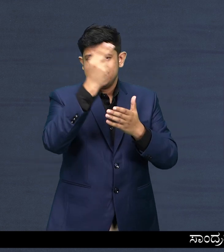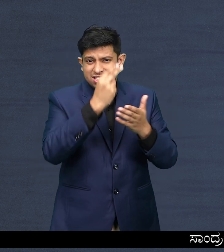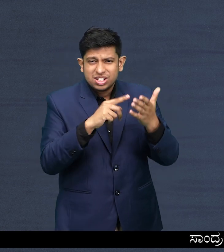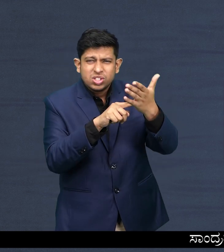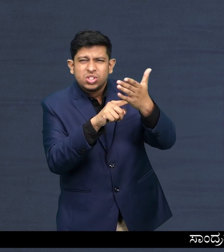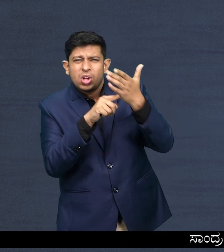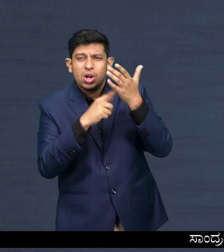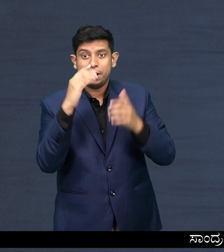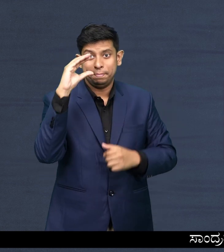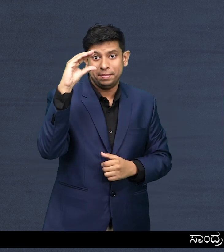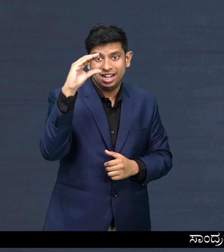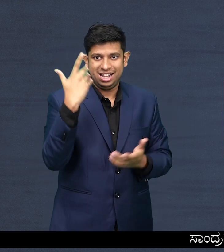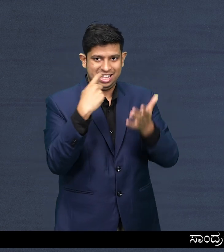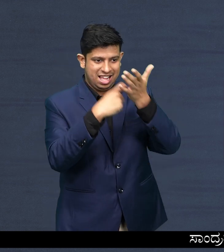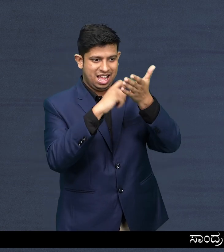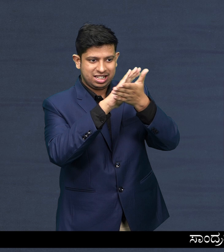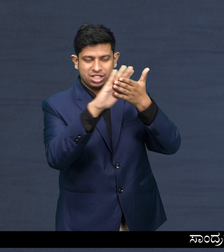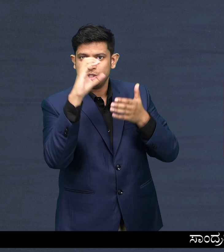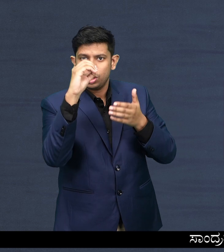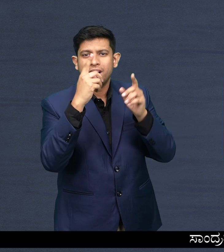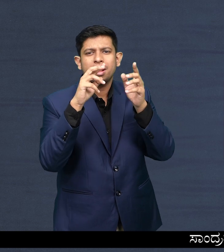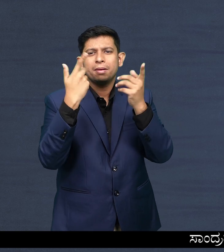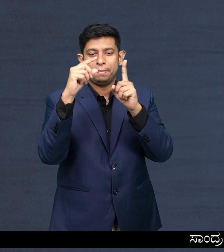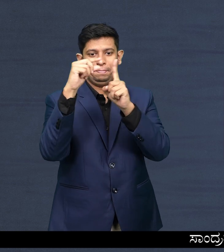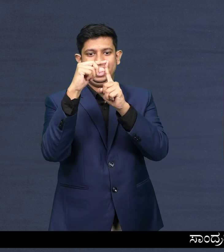ಸಾಂದ್ರತೆಯ ಸಂಕೇತವು ರೋ.